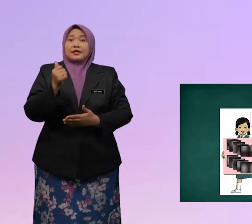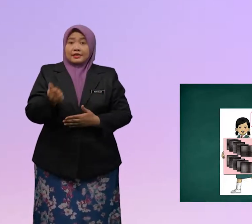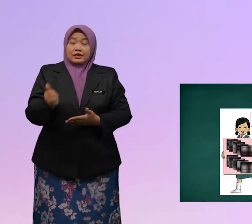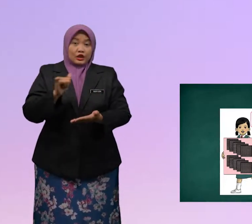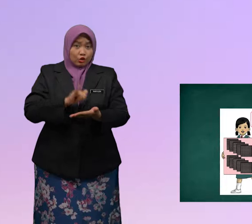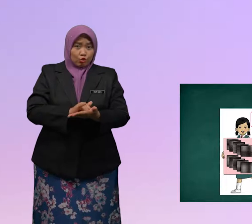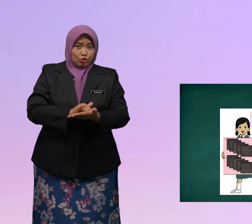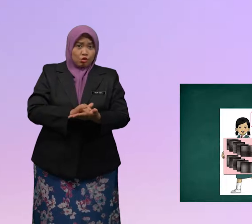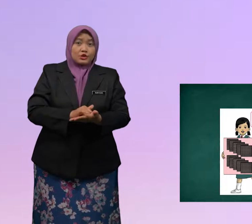iaitu